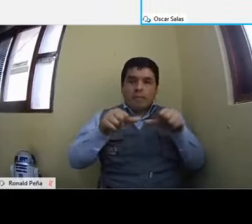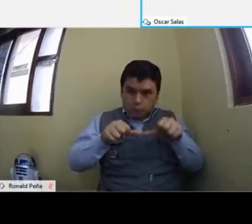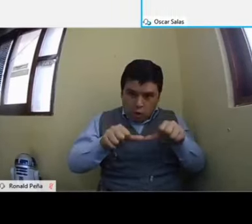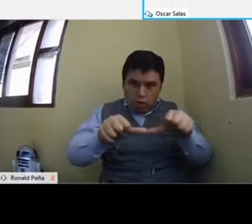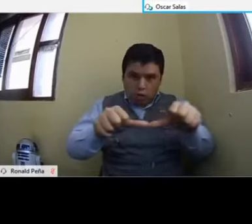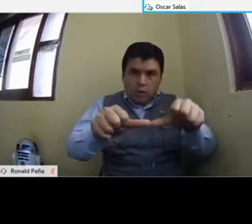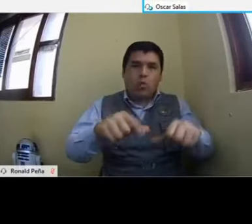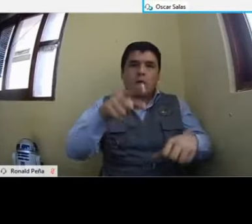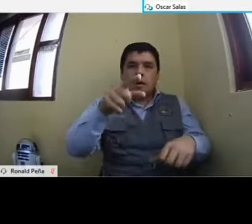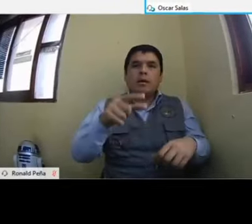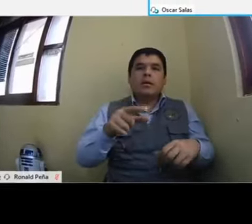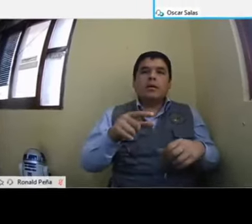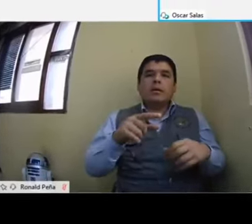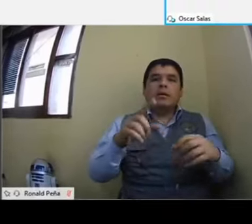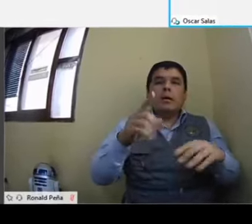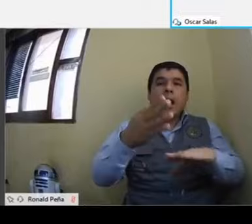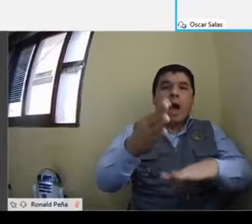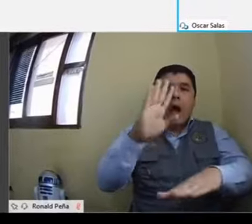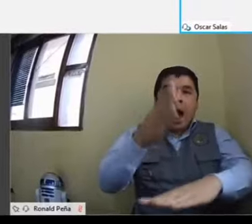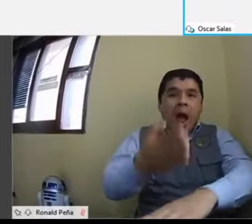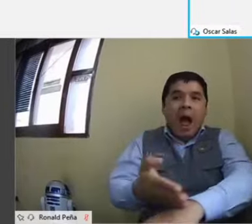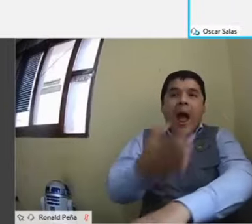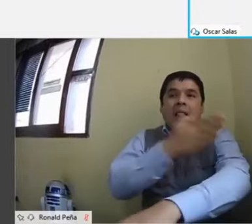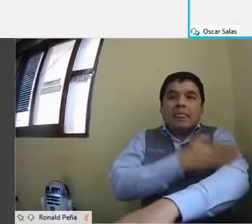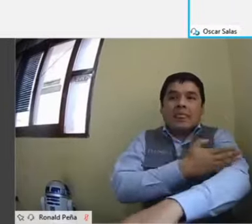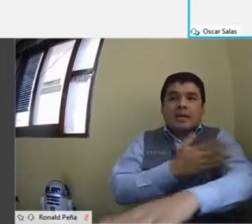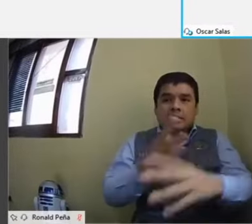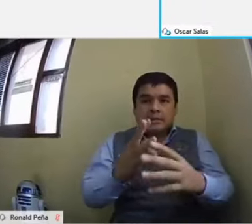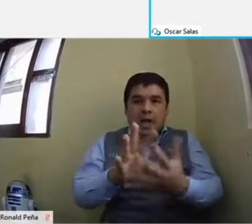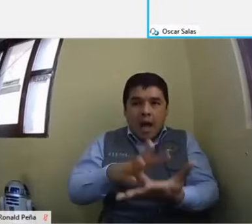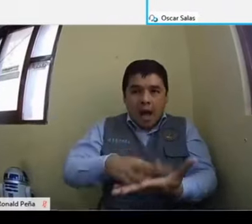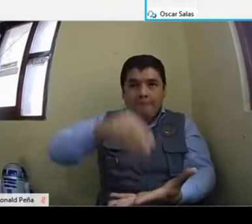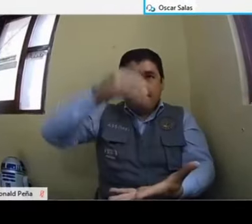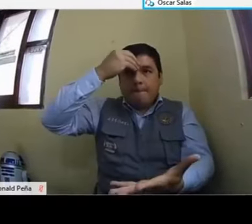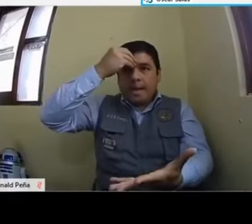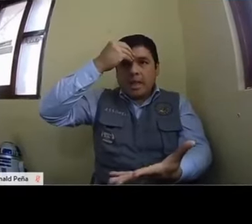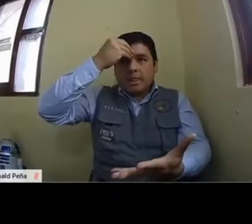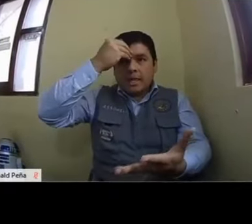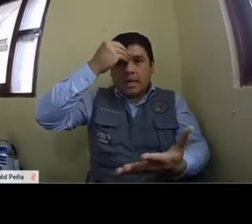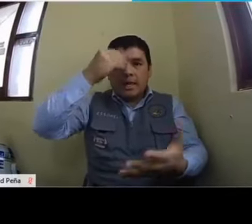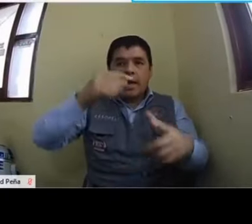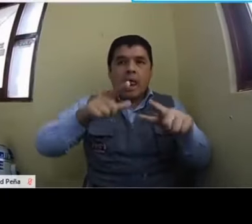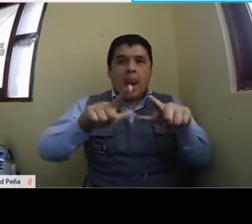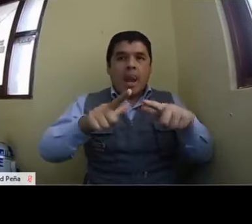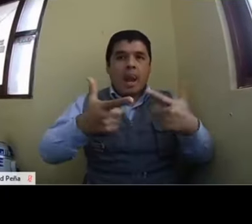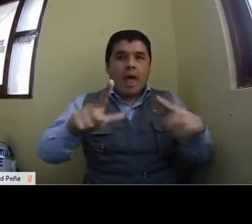Ahora vamos a continuar, pero antes vamos a aprender